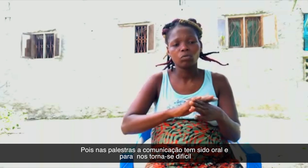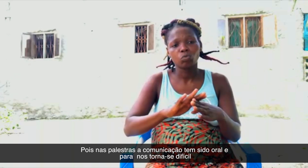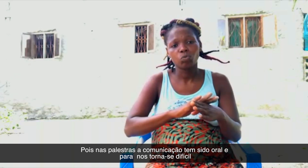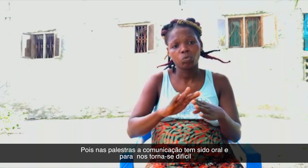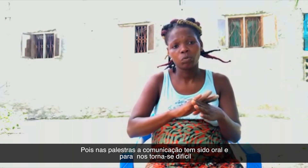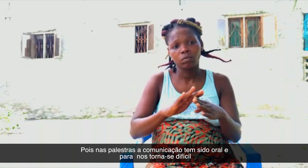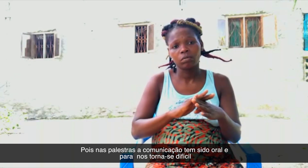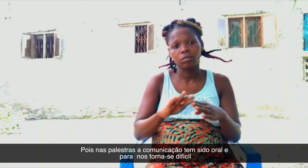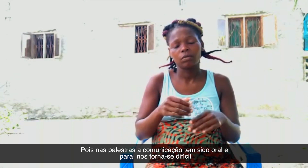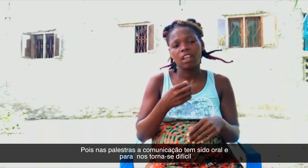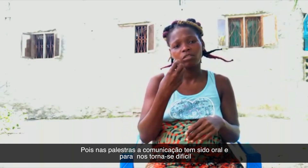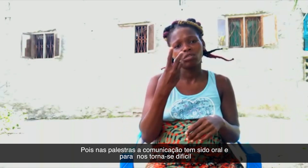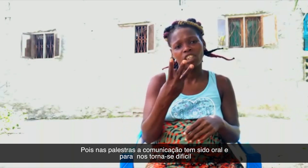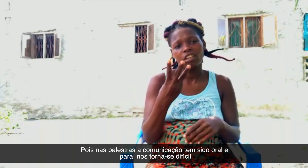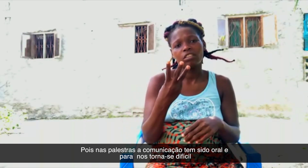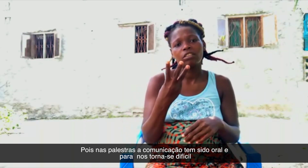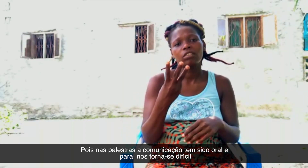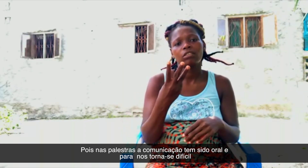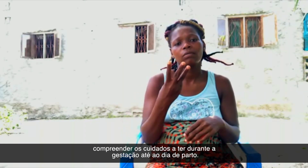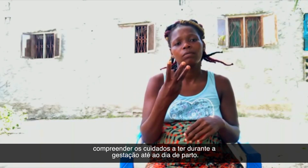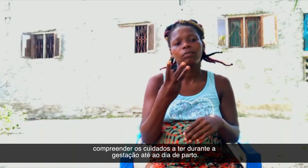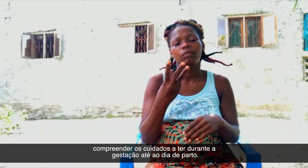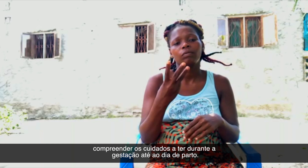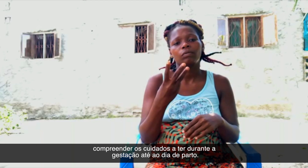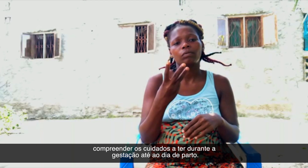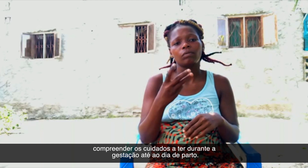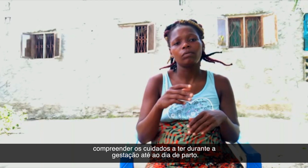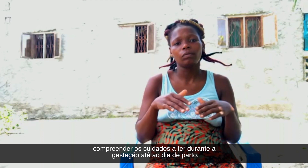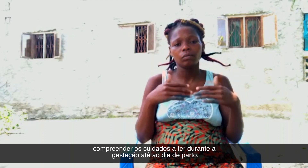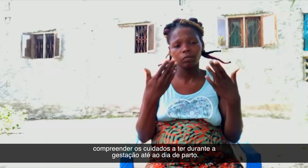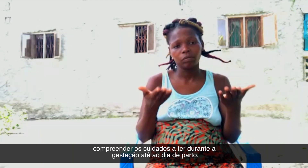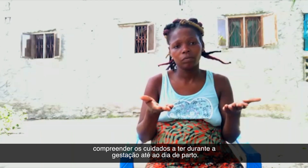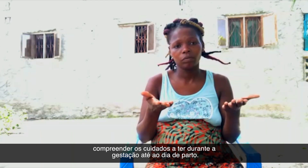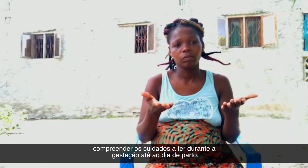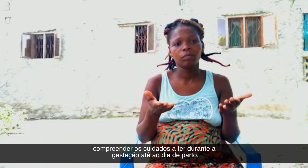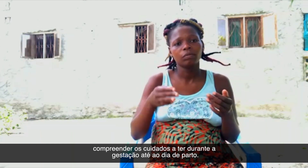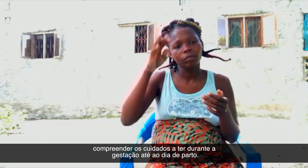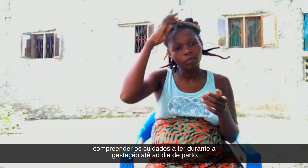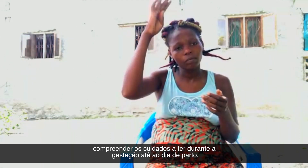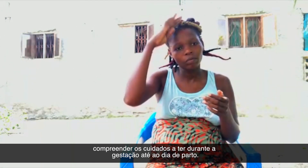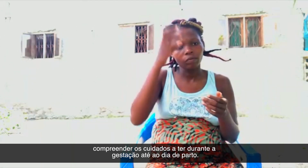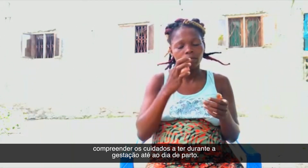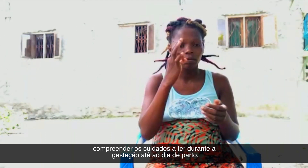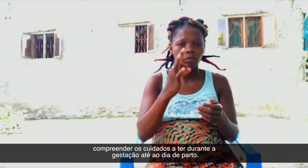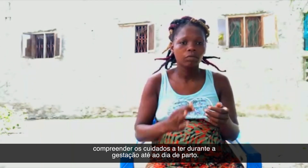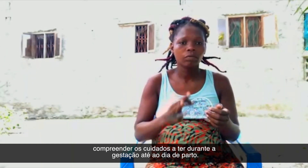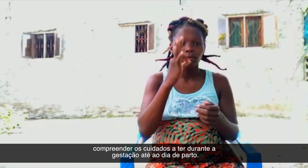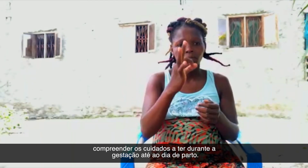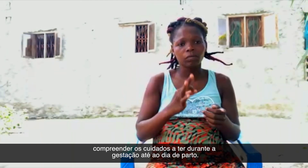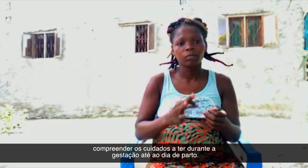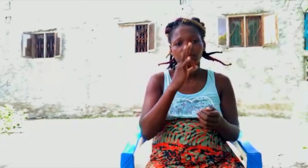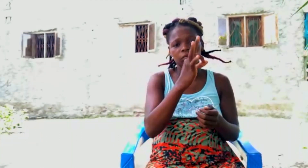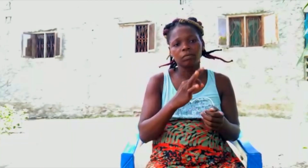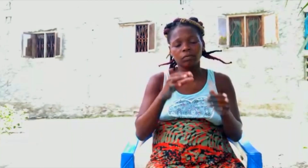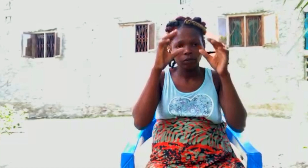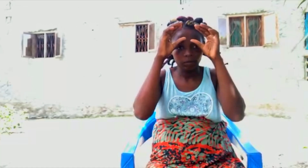oral e para nós torna-se difícil compreender os cuidados a ter durante a gestação até o dia do